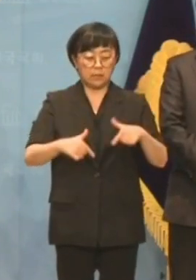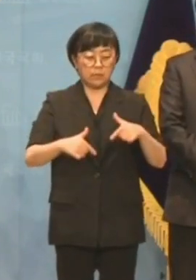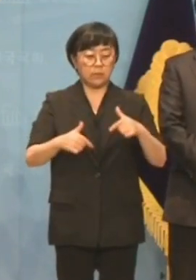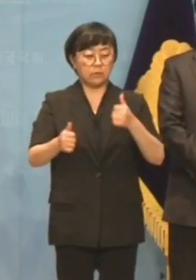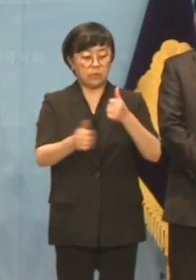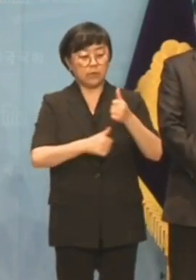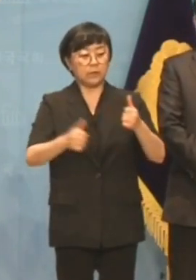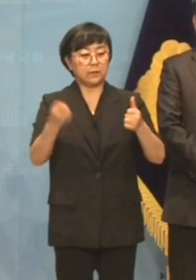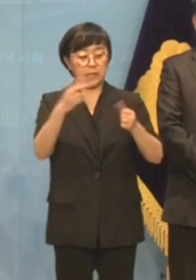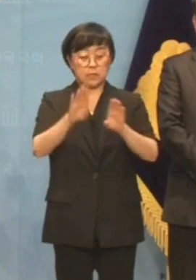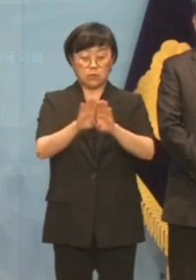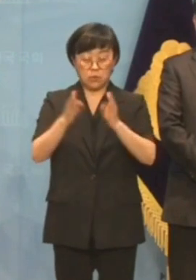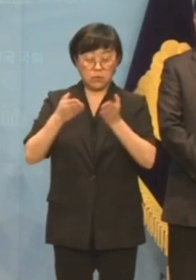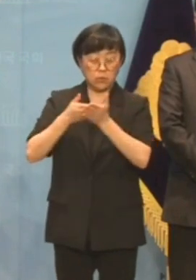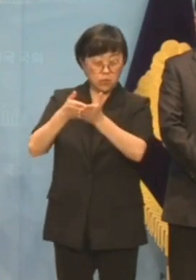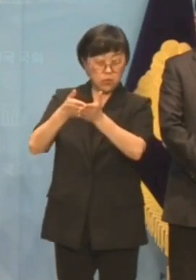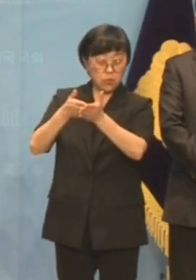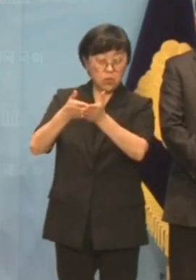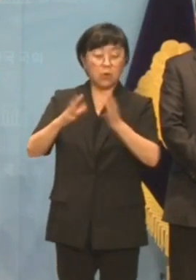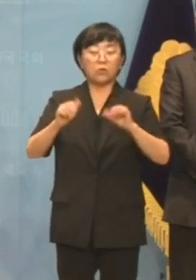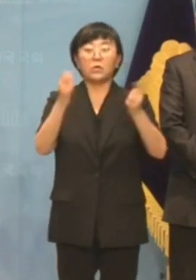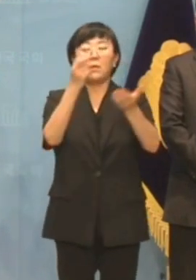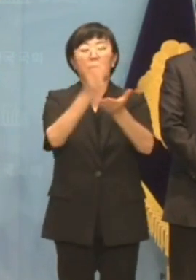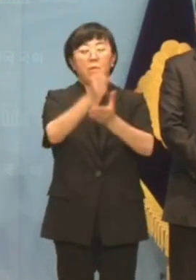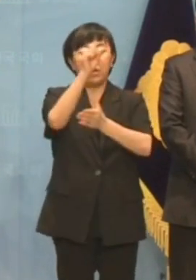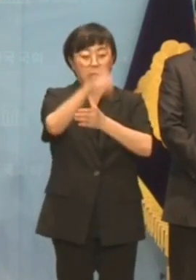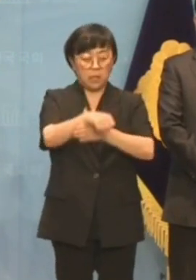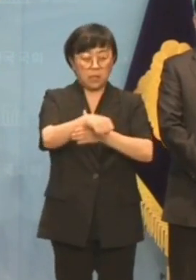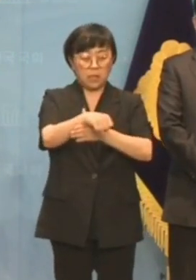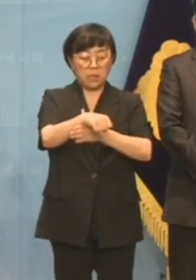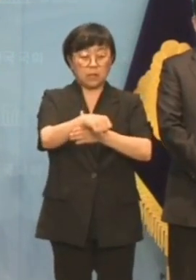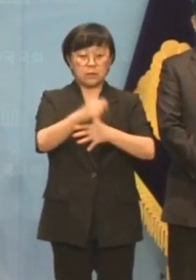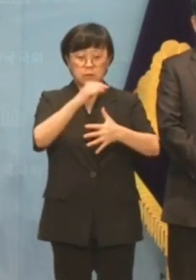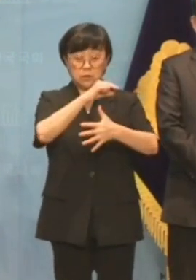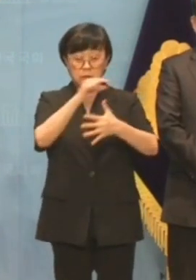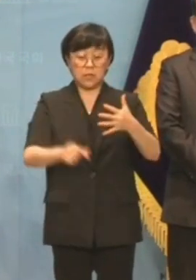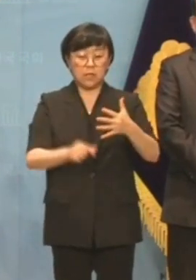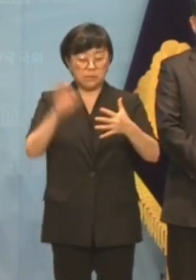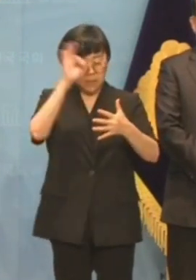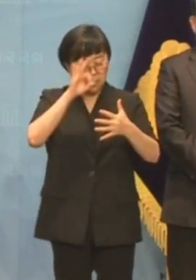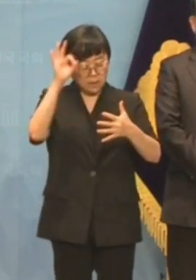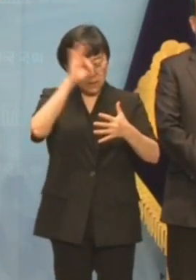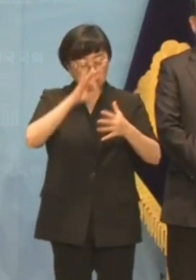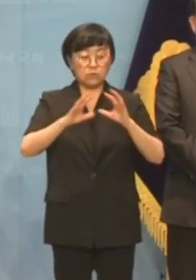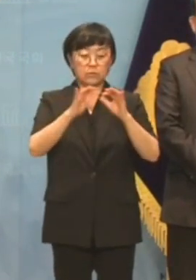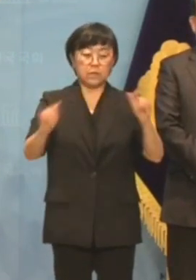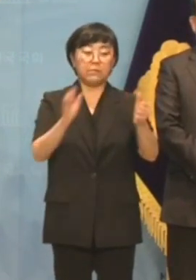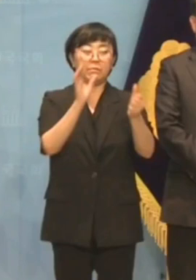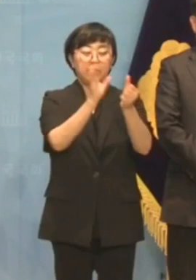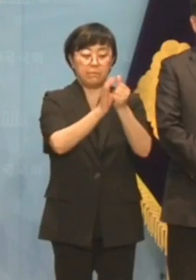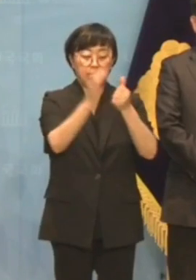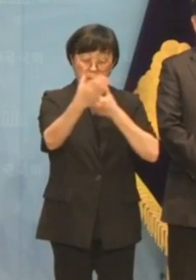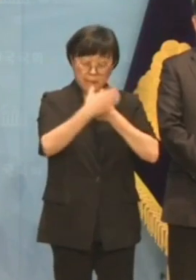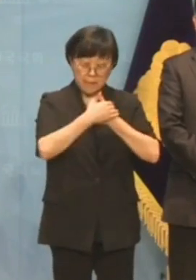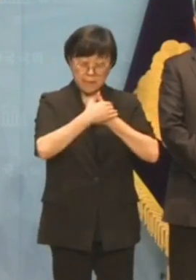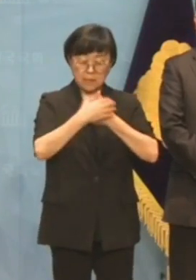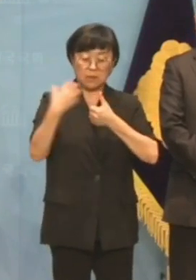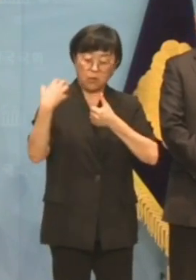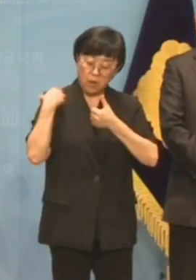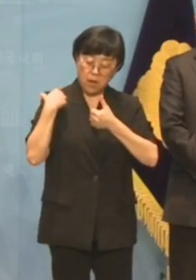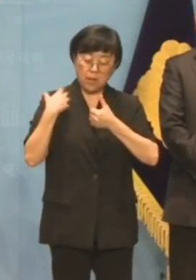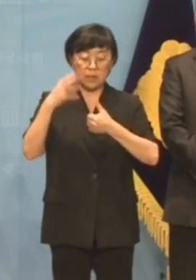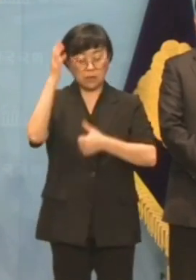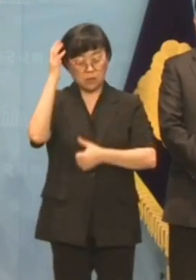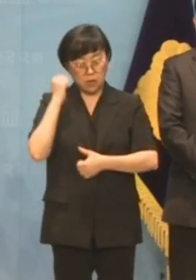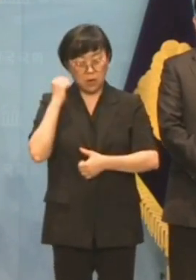다시 요구하는 바입니다. 국회법이 허락하는 마땅한 절차를 모두 찾아 국민이 맡기신 소명, 우리의 역할